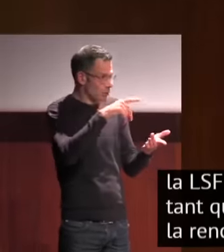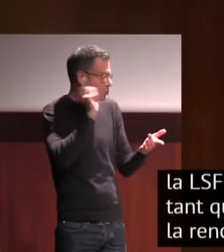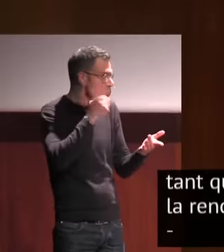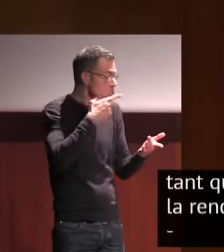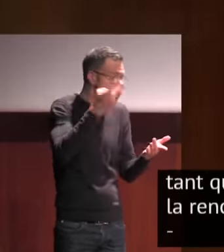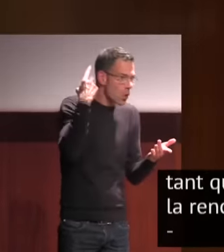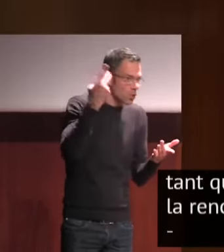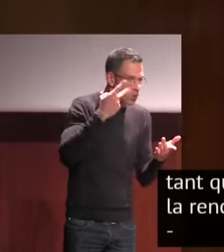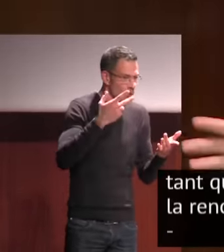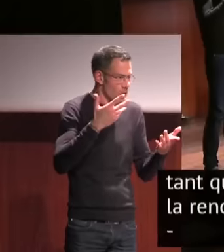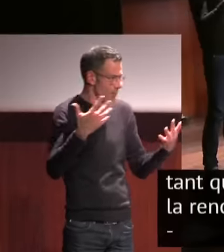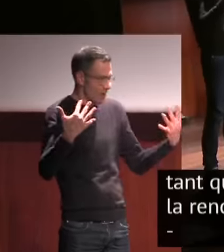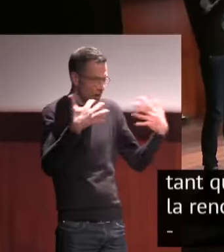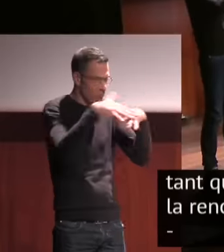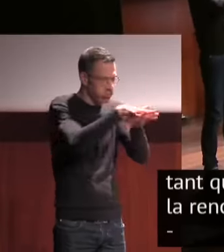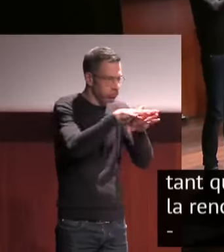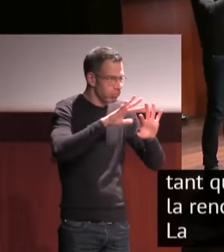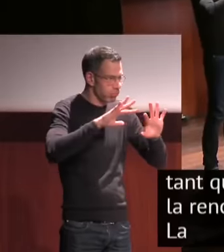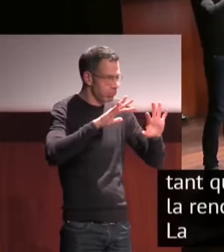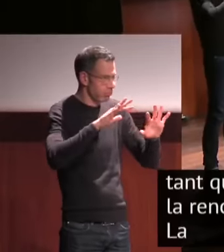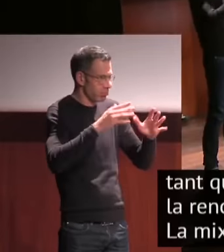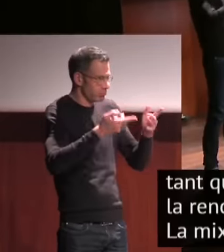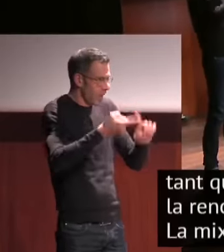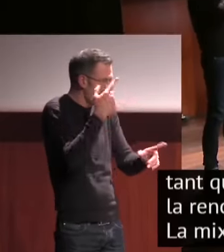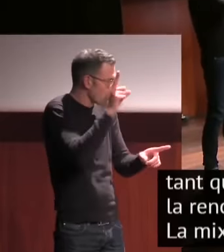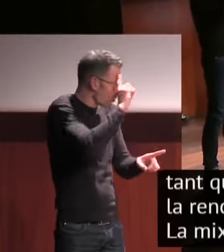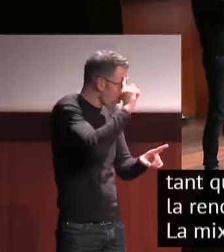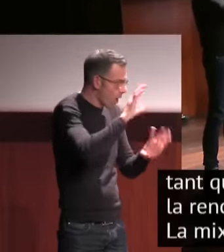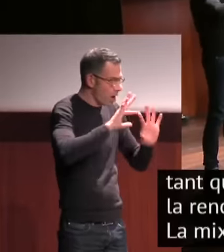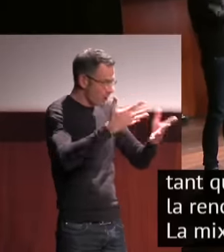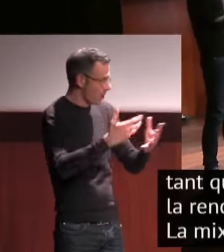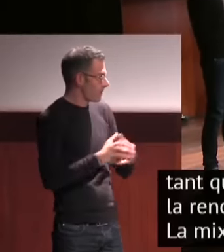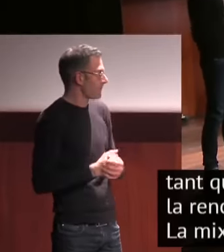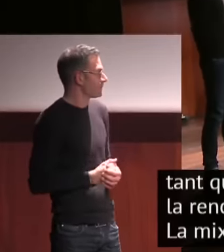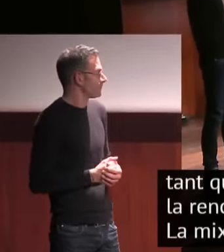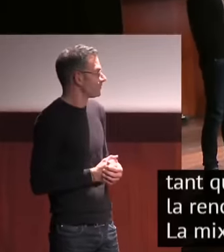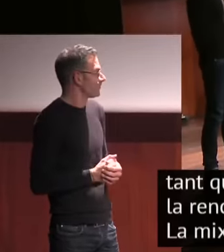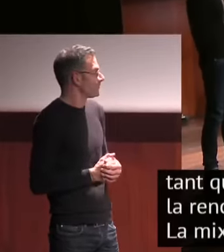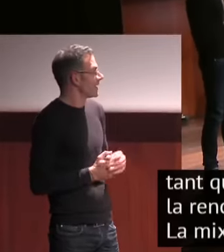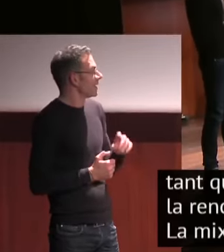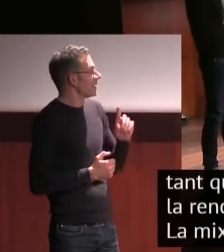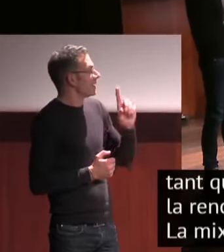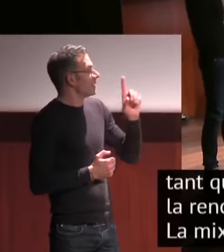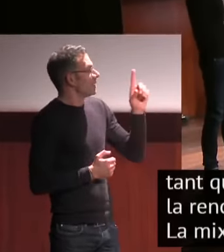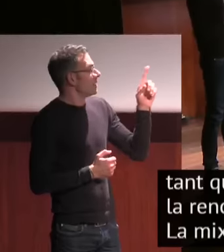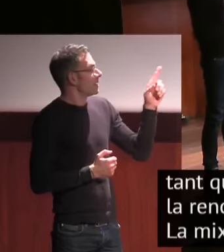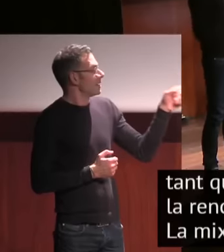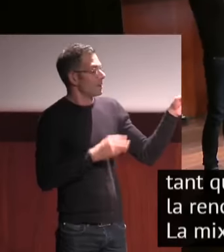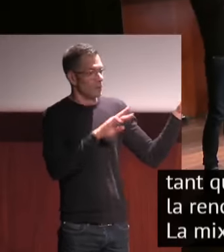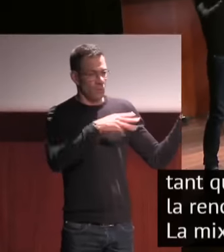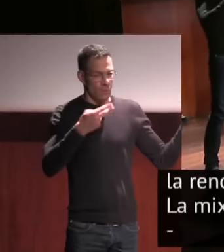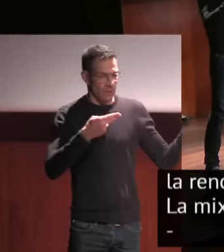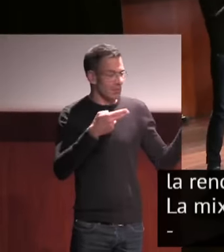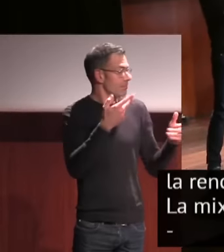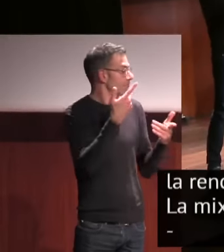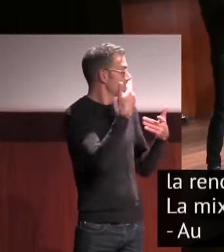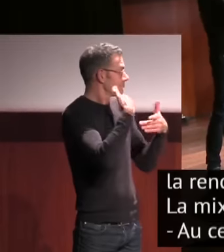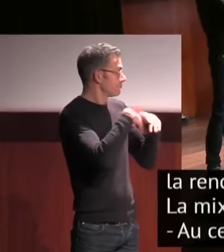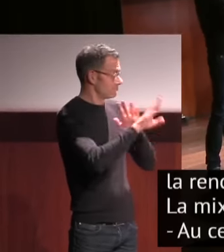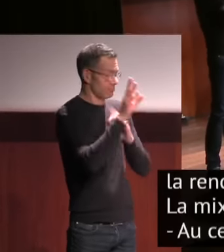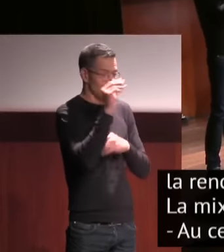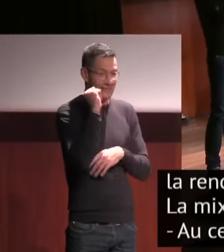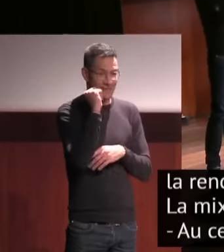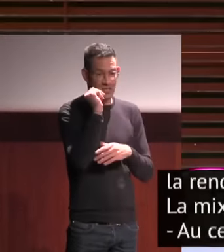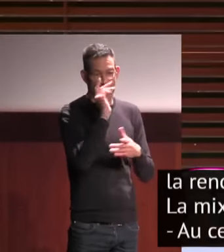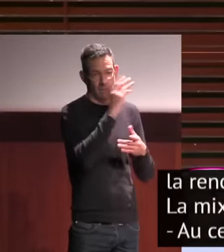Je ne sais pas qui veut répondre en premier. Alors, peux commencer. Au centre de documentation donc, de l'INJS, on a